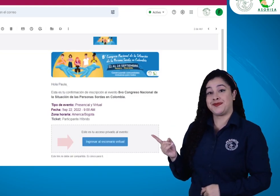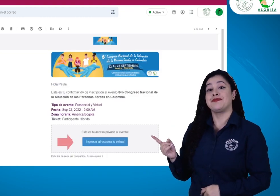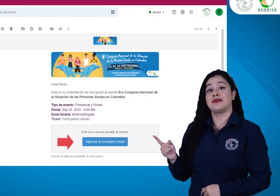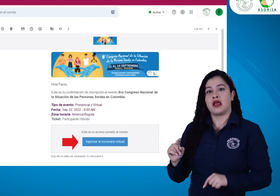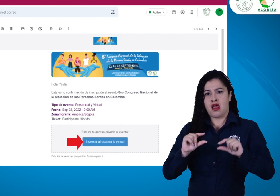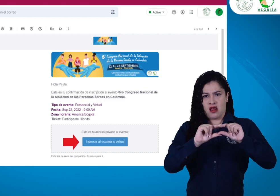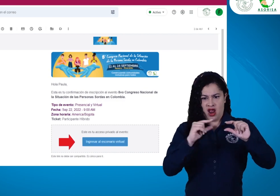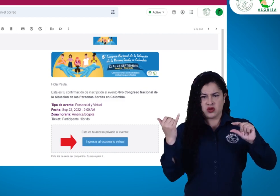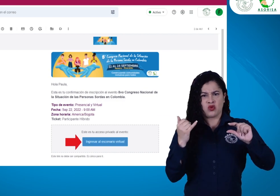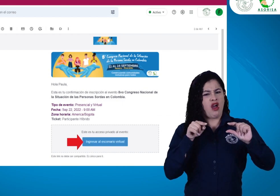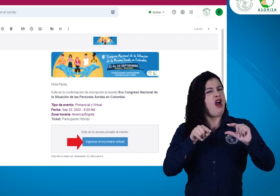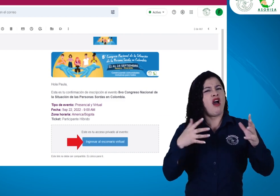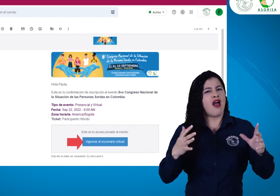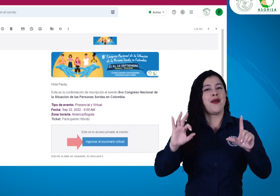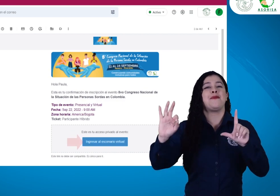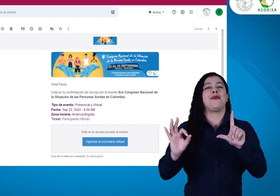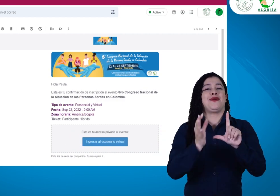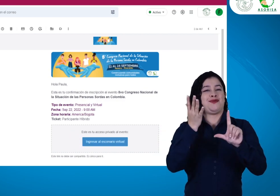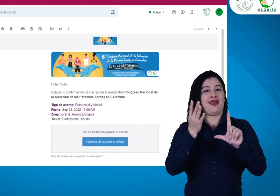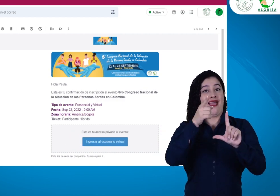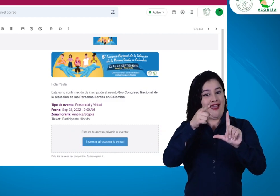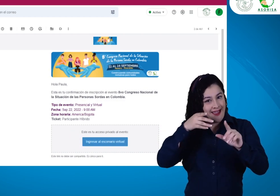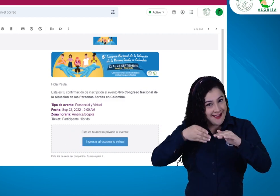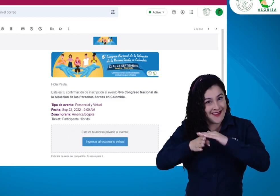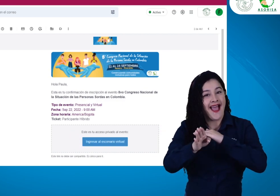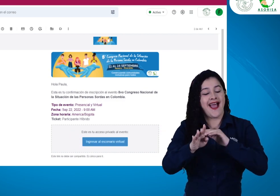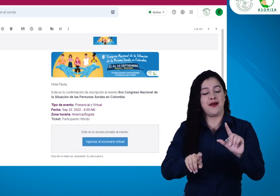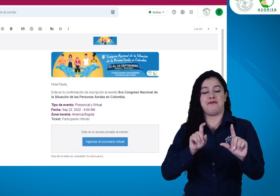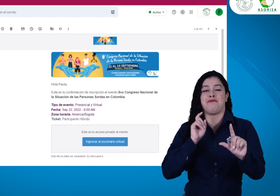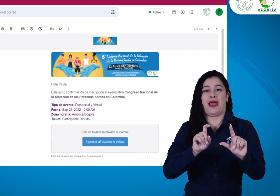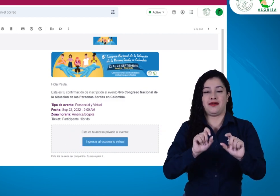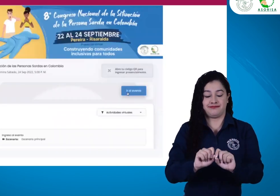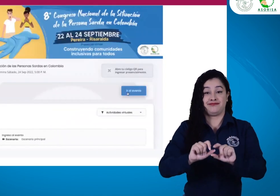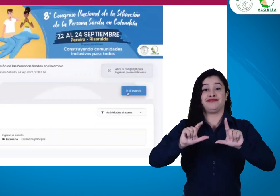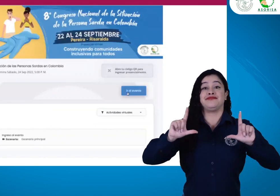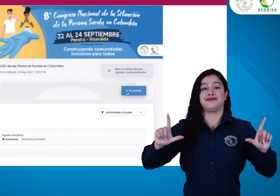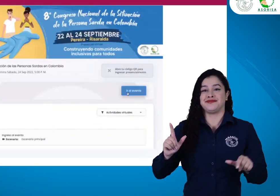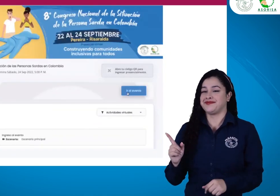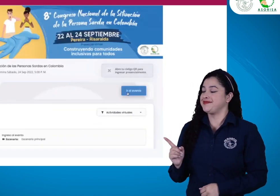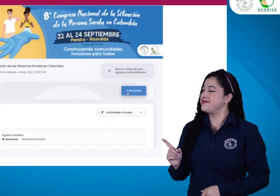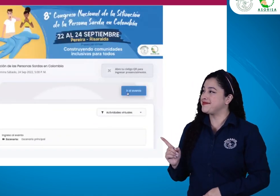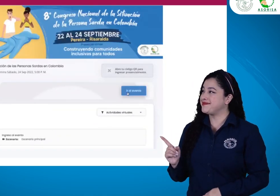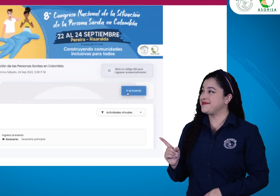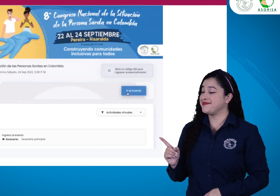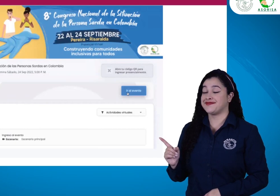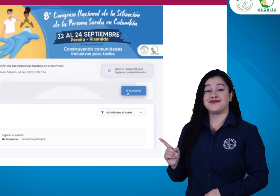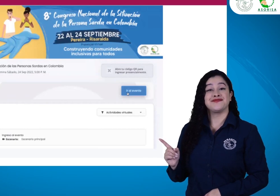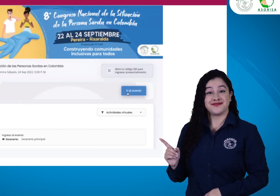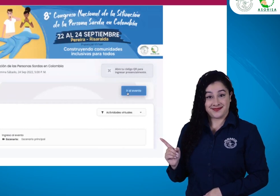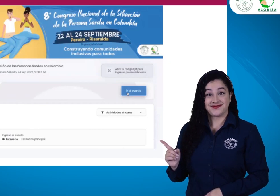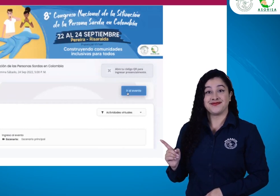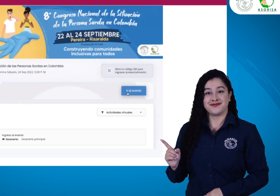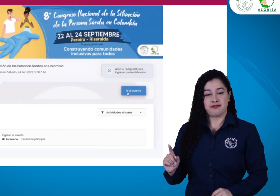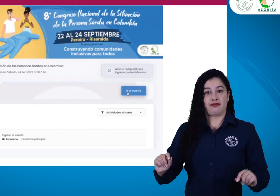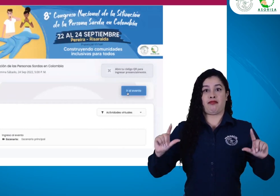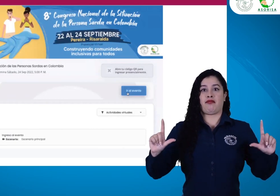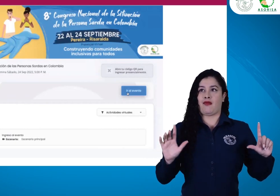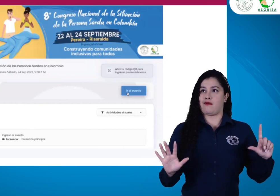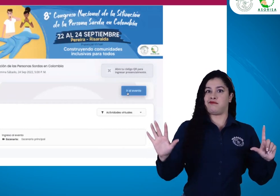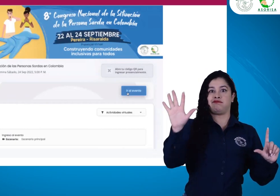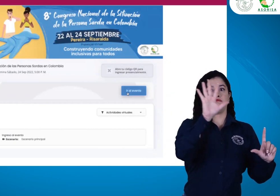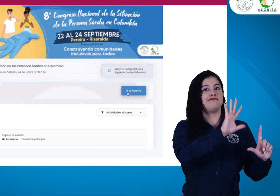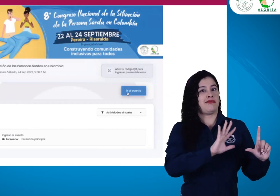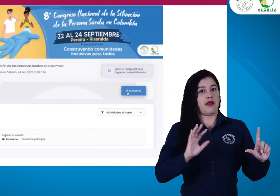como este te dirigirá al espacio virtual del Congreso Haz clic allí verás una ventana como esta